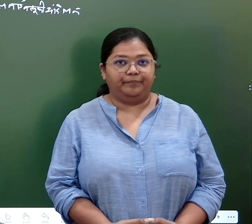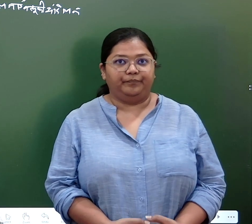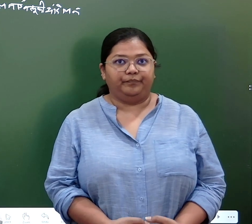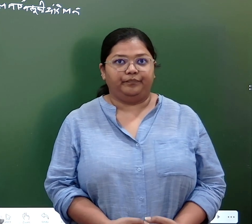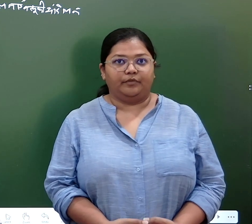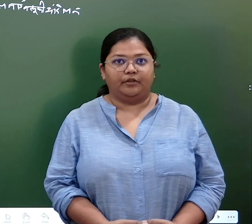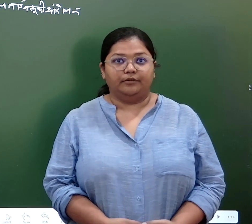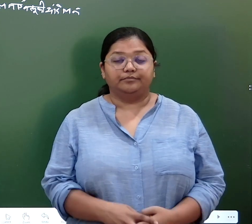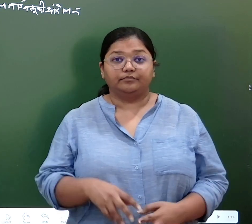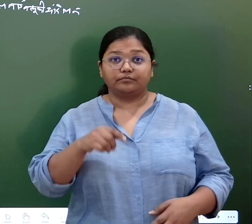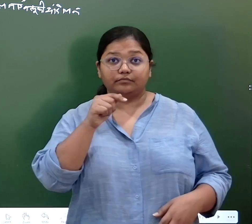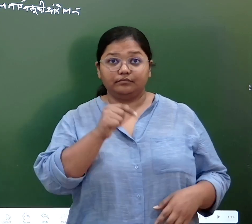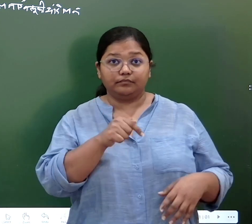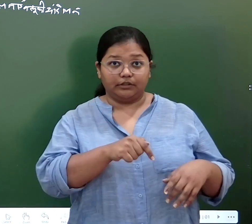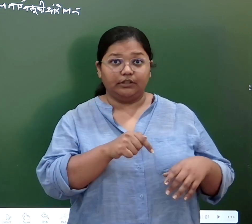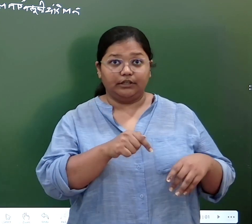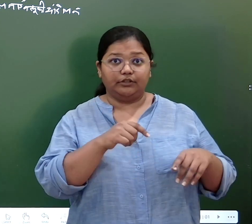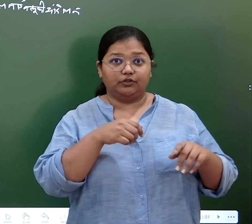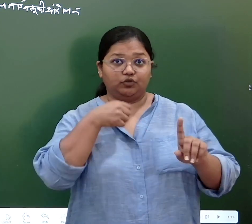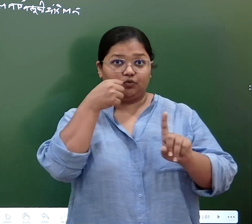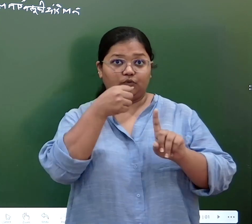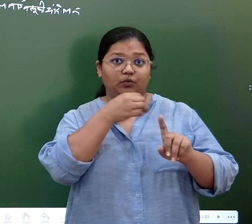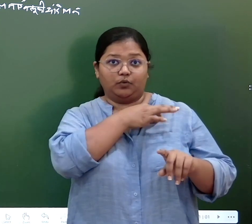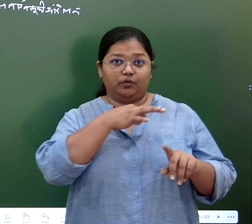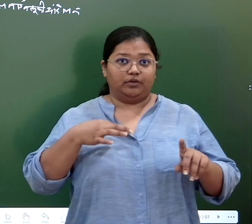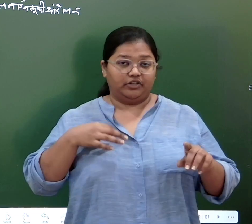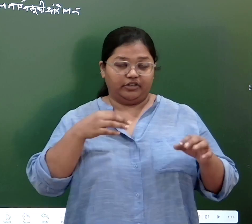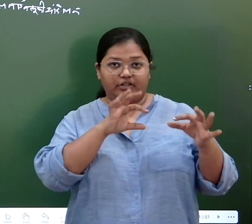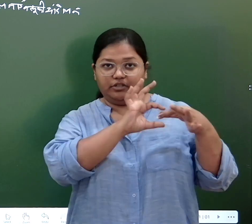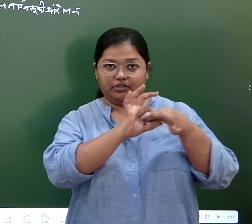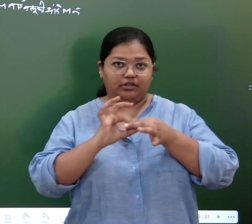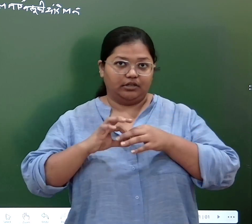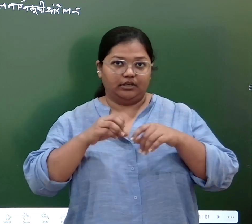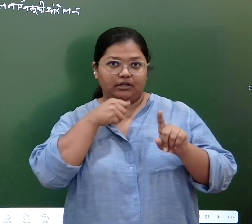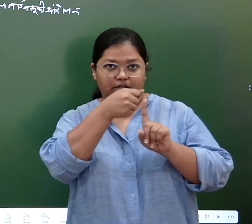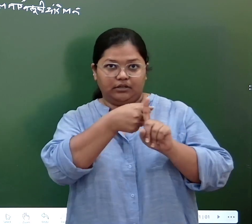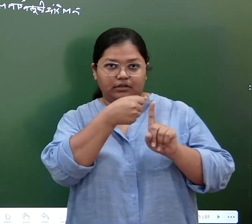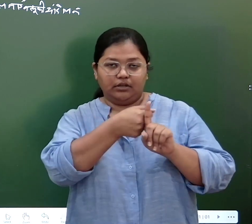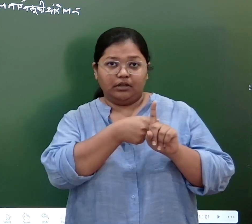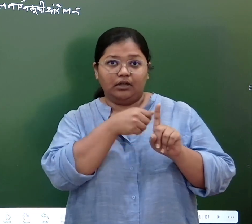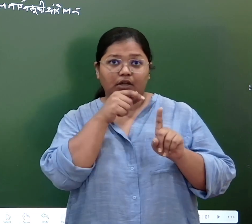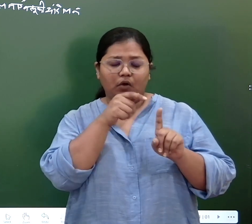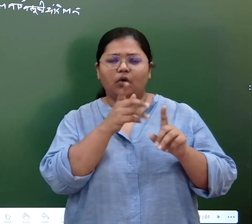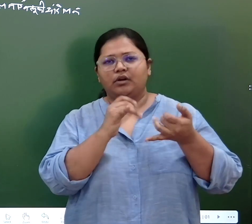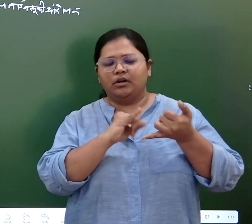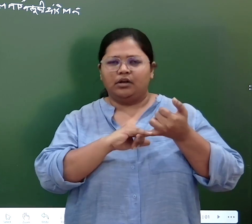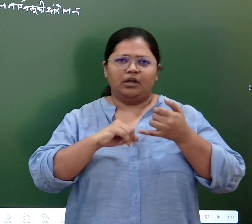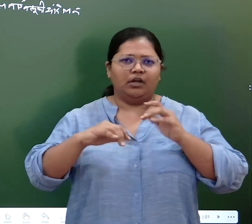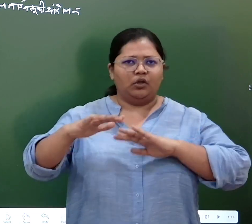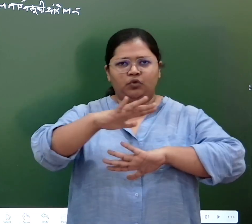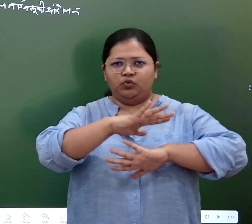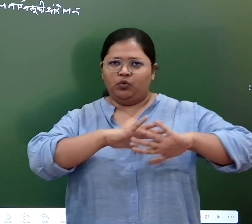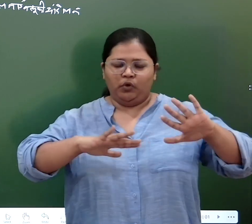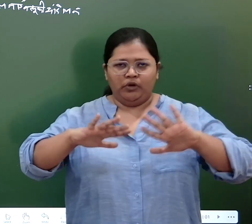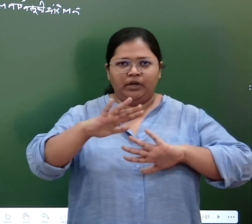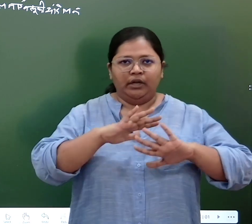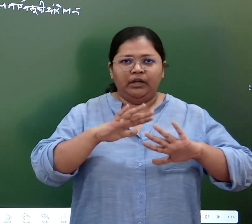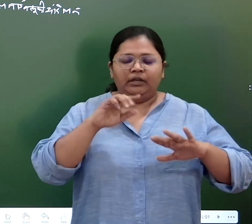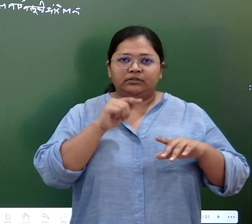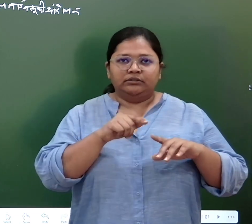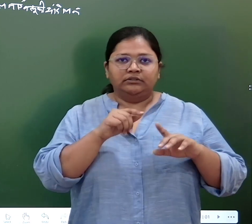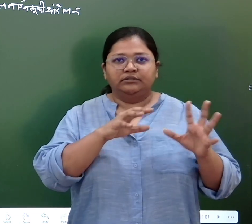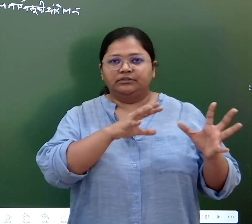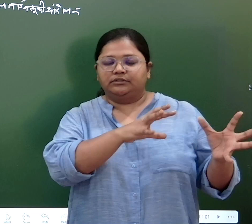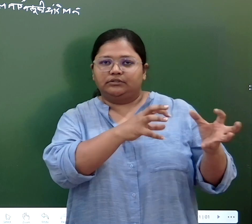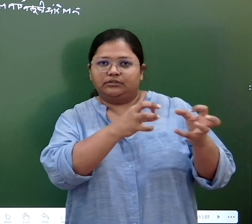जिसकी जो सिद्धांत है वो धार्मिक और सामाजिक क्षेत्र से ली गई थी। ठीक है, और इस तरह से जो है वो